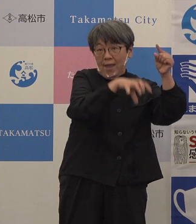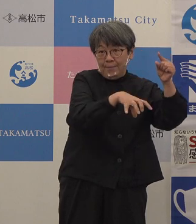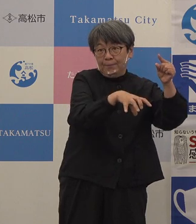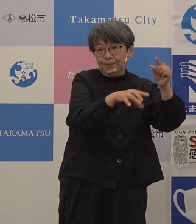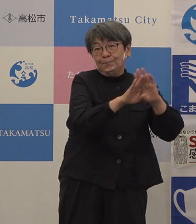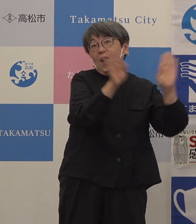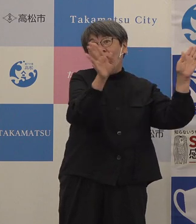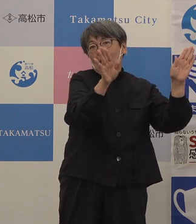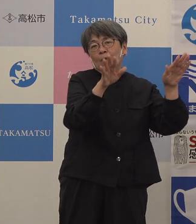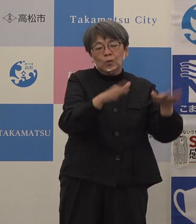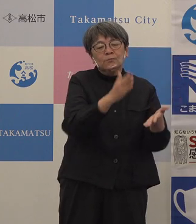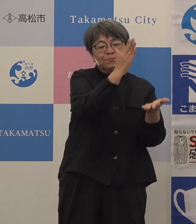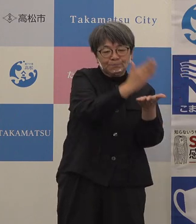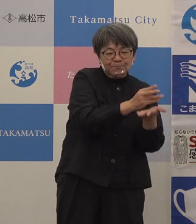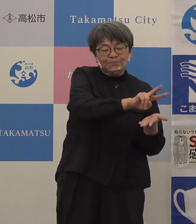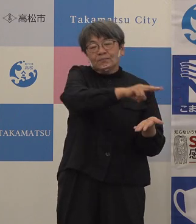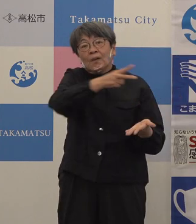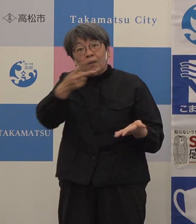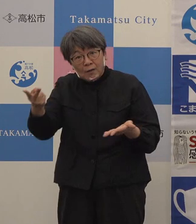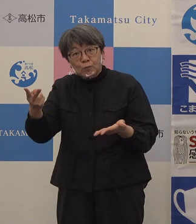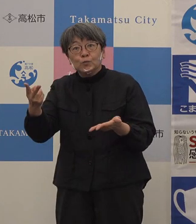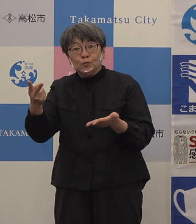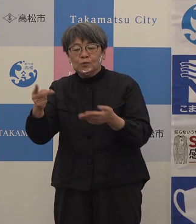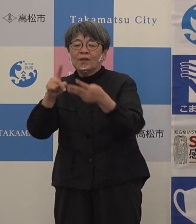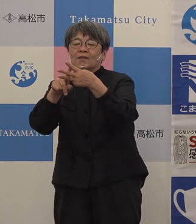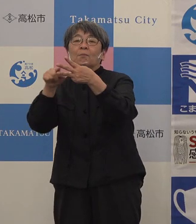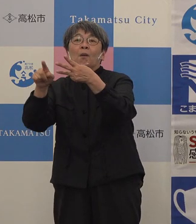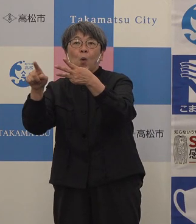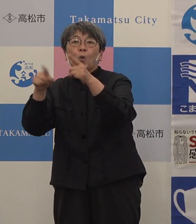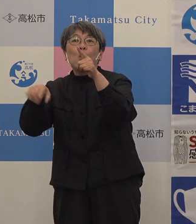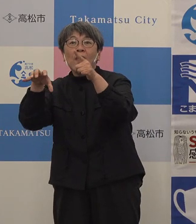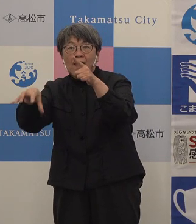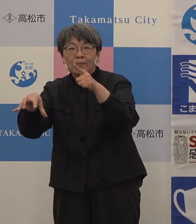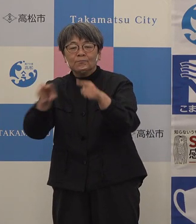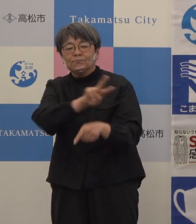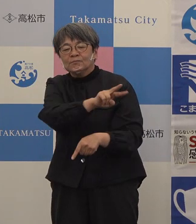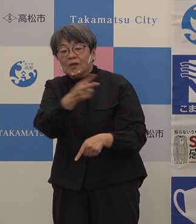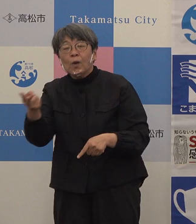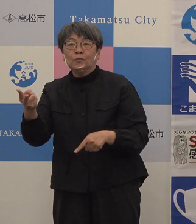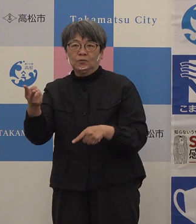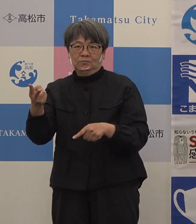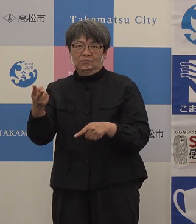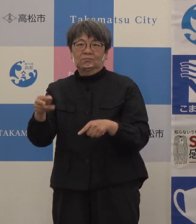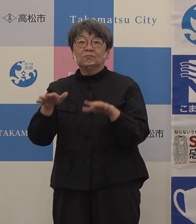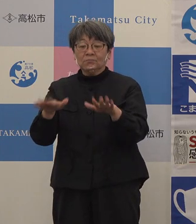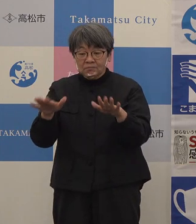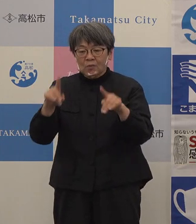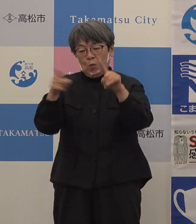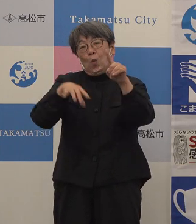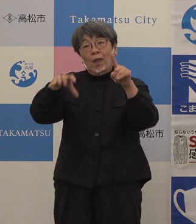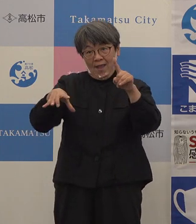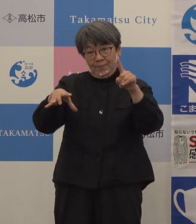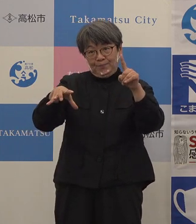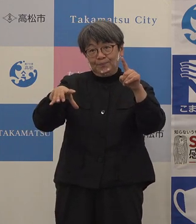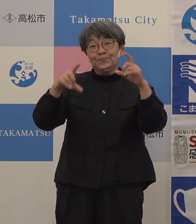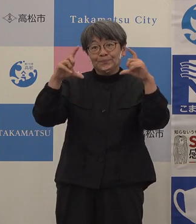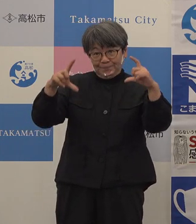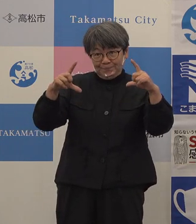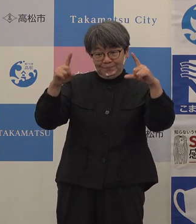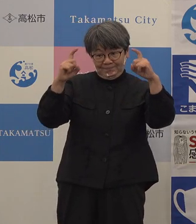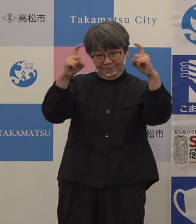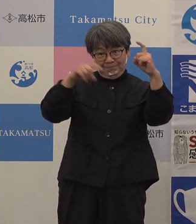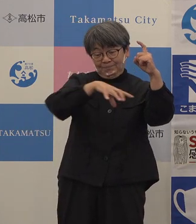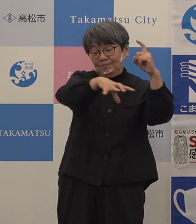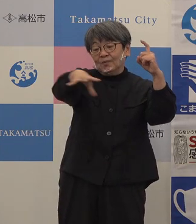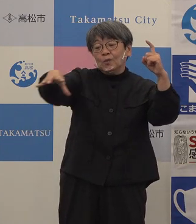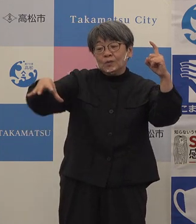ての開催となります。当日は玉藻公園内の二の丸跡などを9種類約3